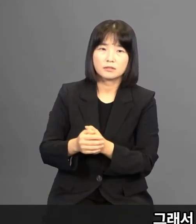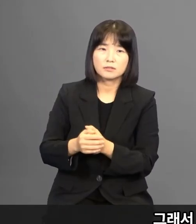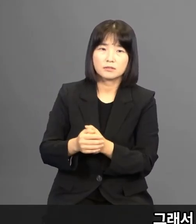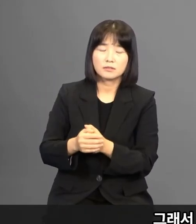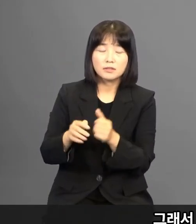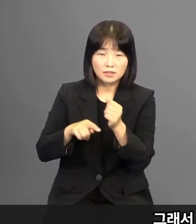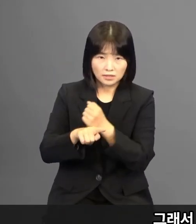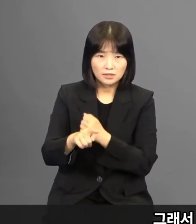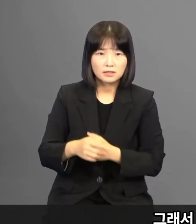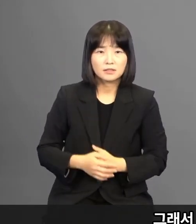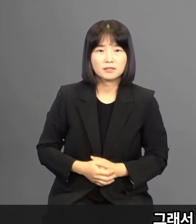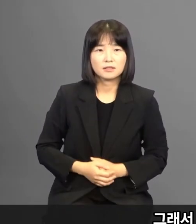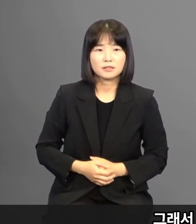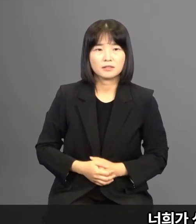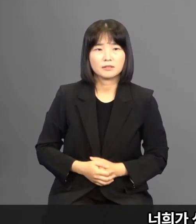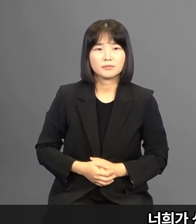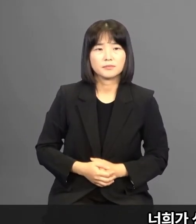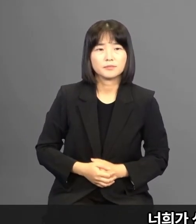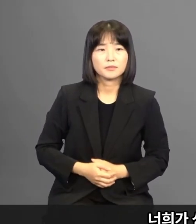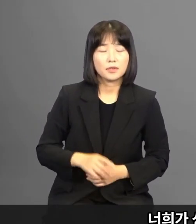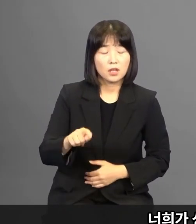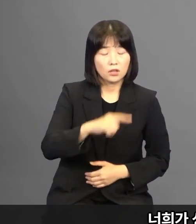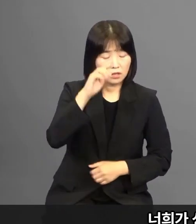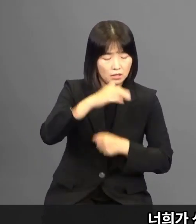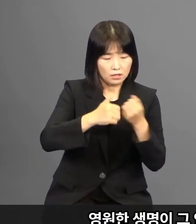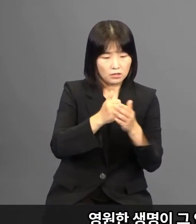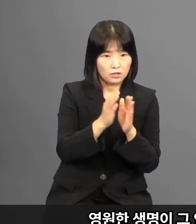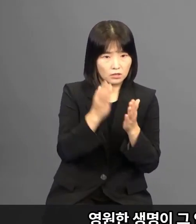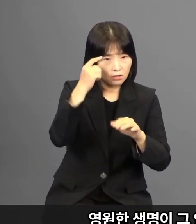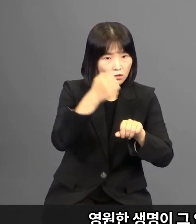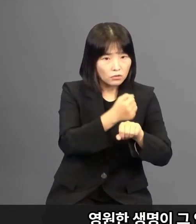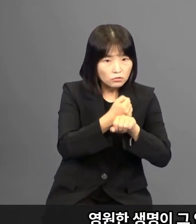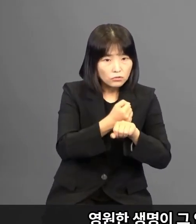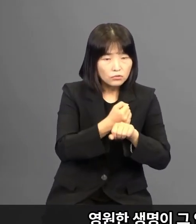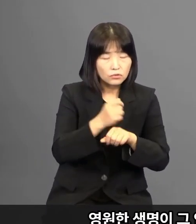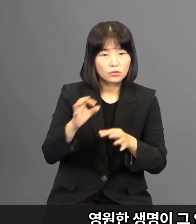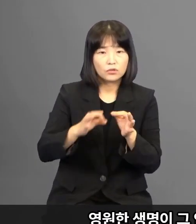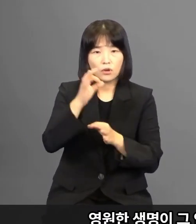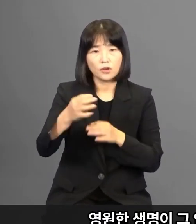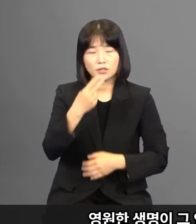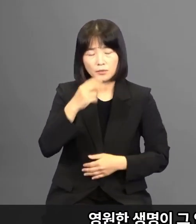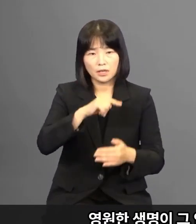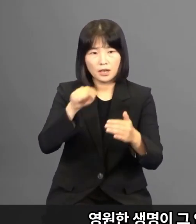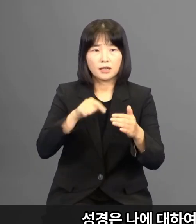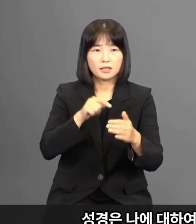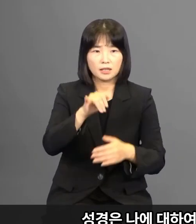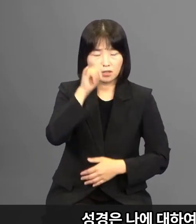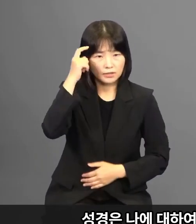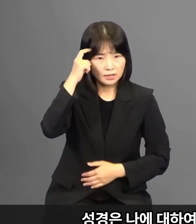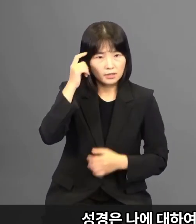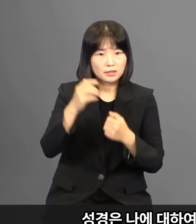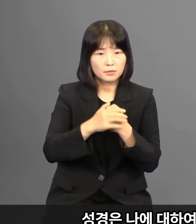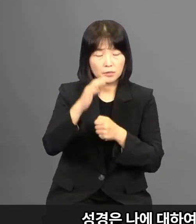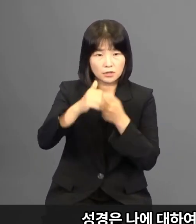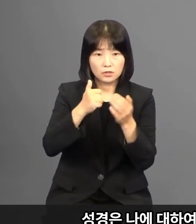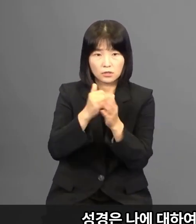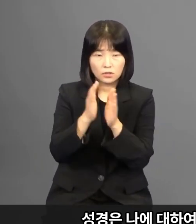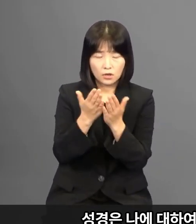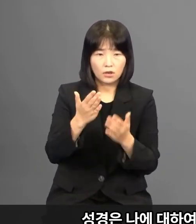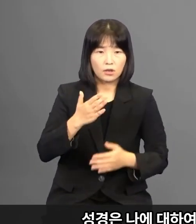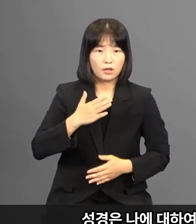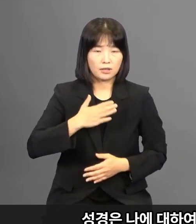그래서 5장 39절 보십시오. 너희가 성경을 연구하는 것은 영원한 생명이 그 안에 있다고 생각하기 때문이다. 성경은